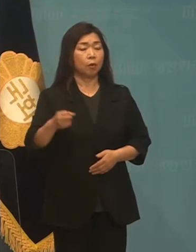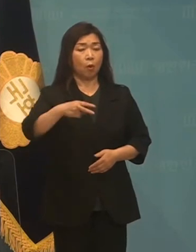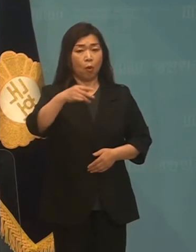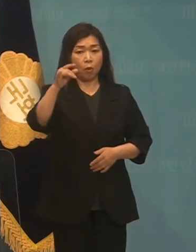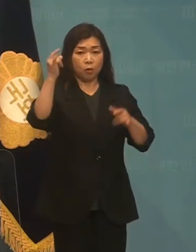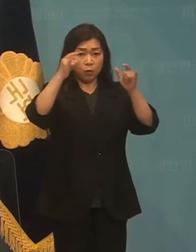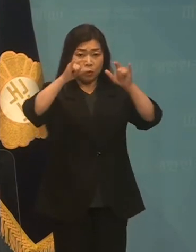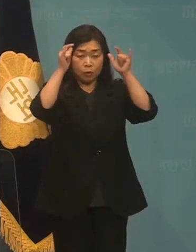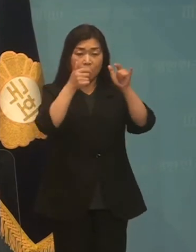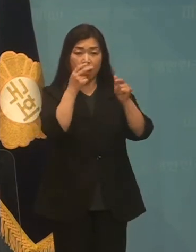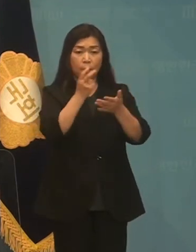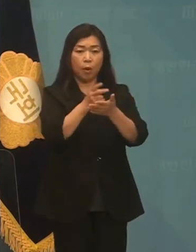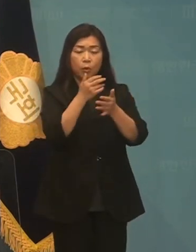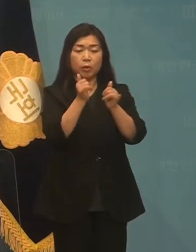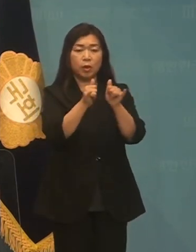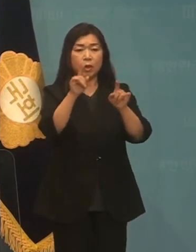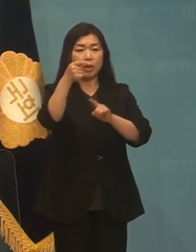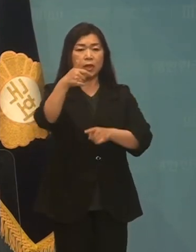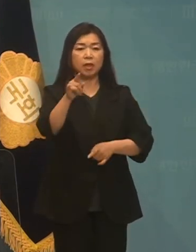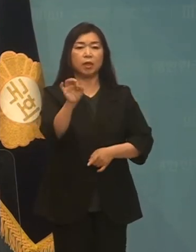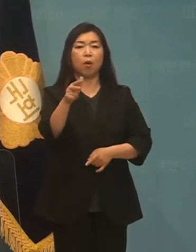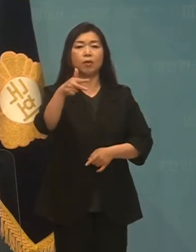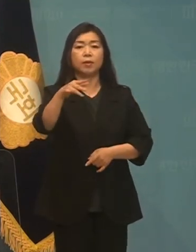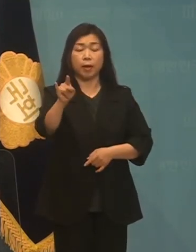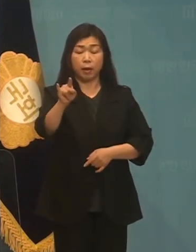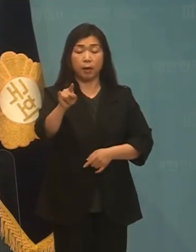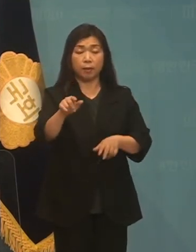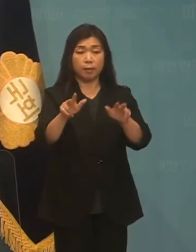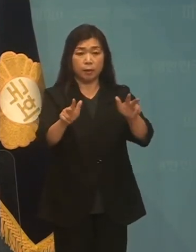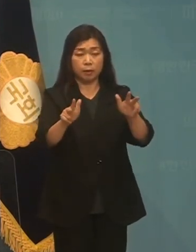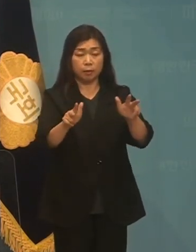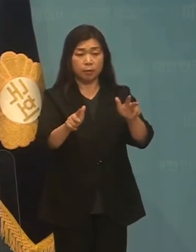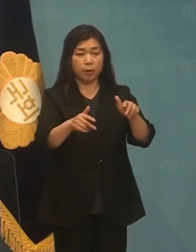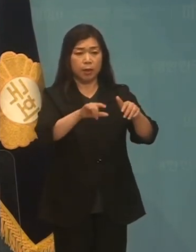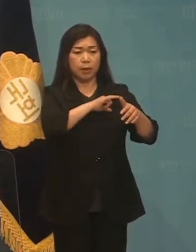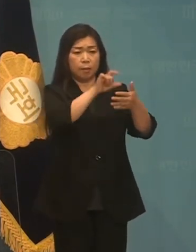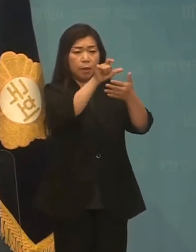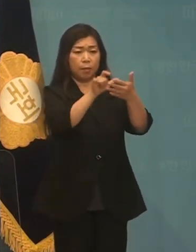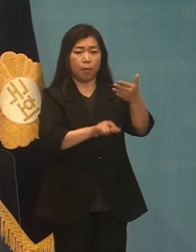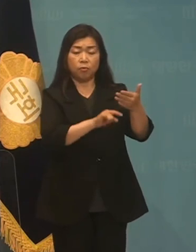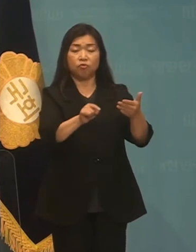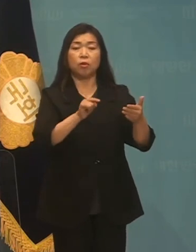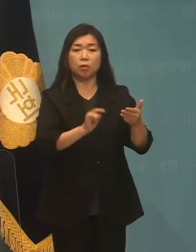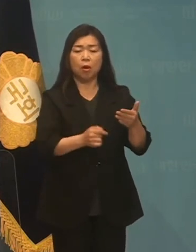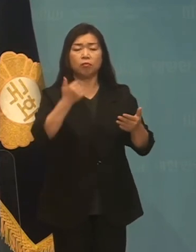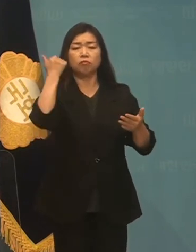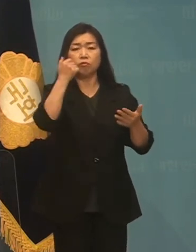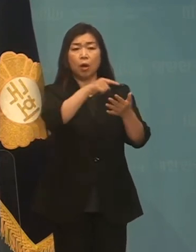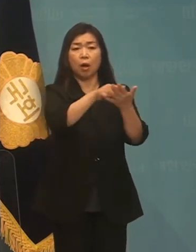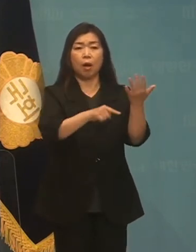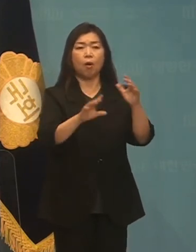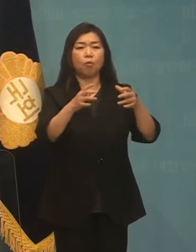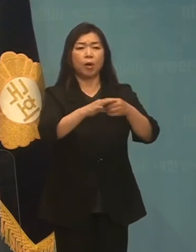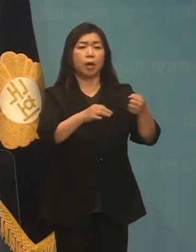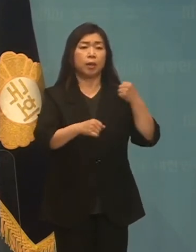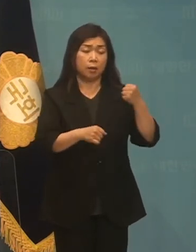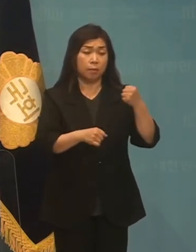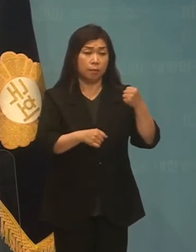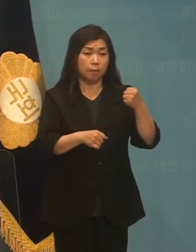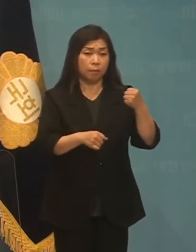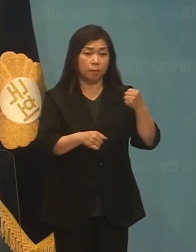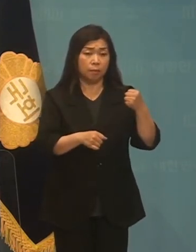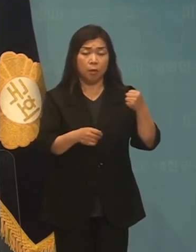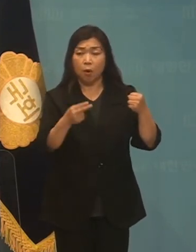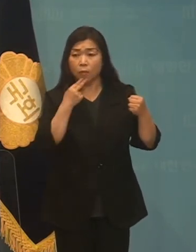최순실 변호인 이경재, 현재 거론되는 인물 중 누가 국민의힘이